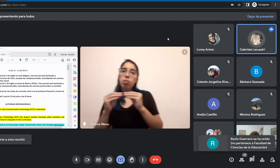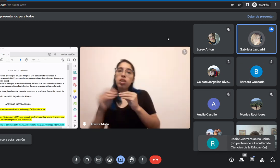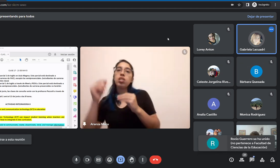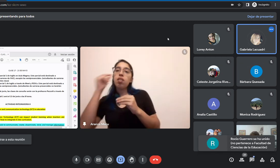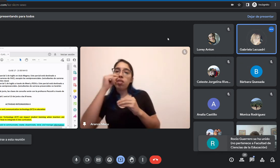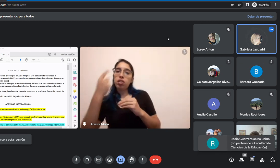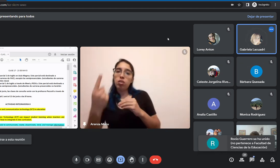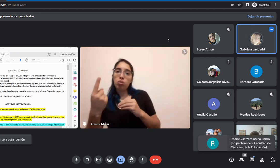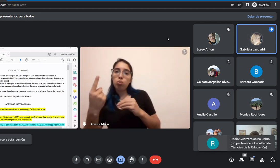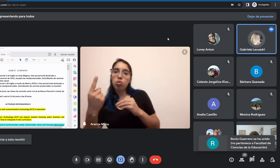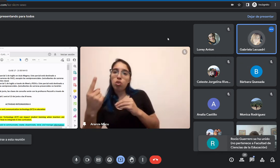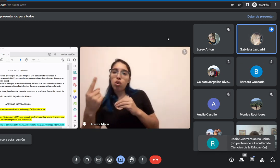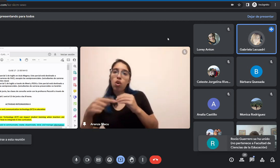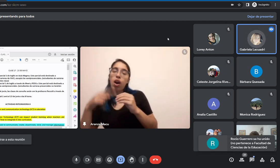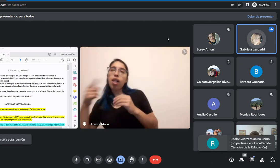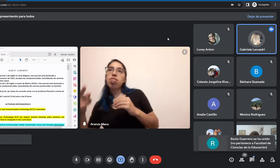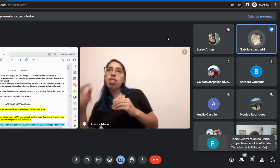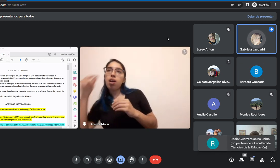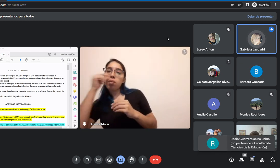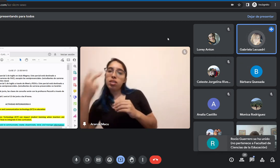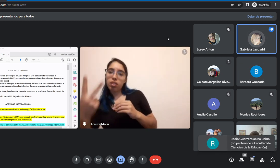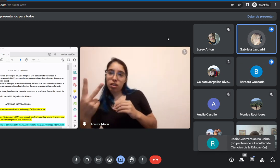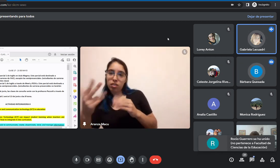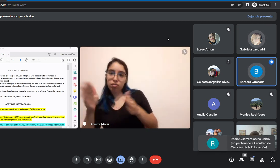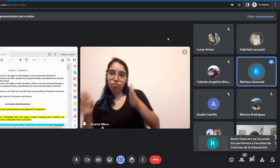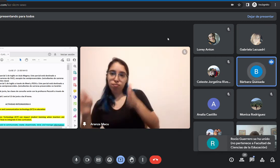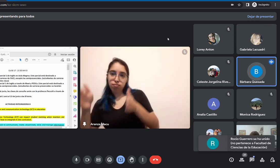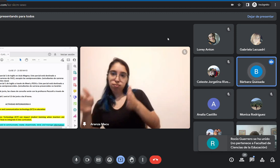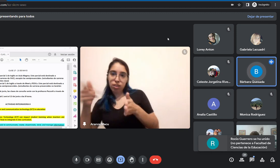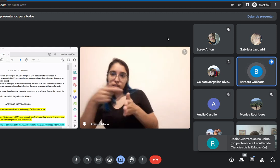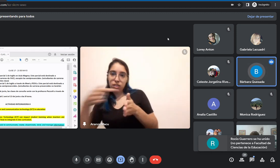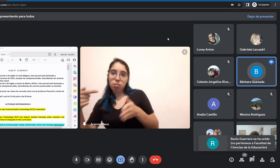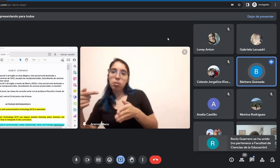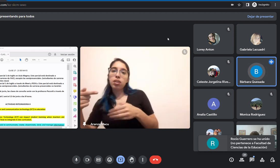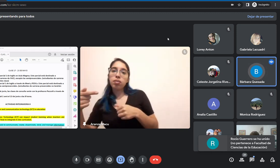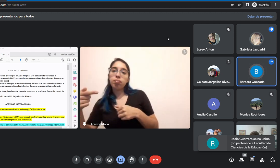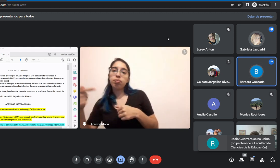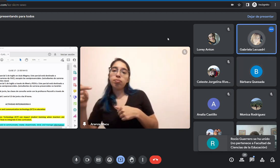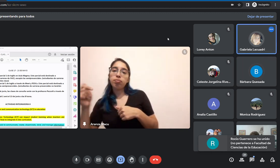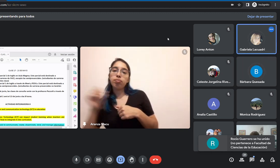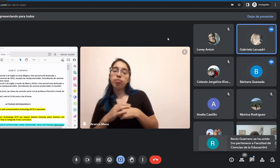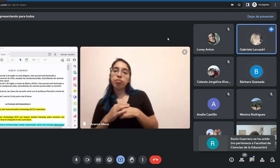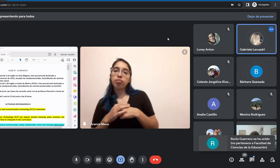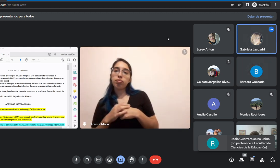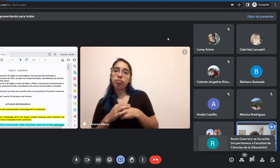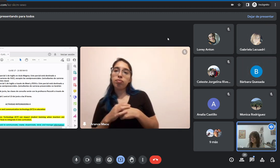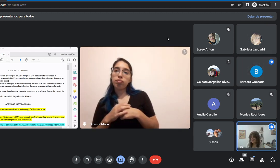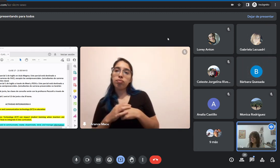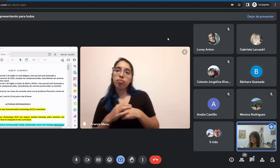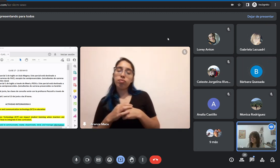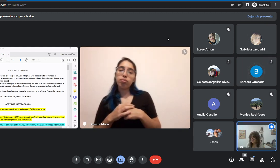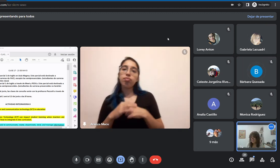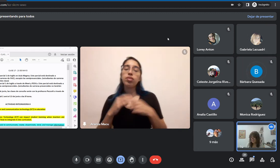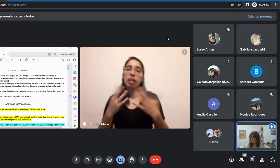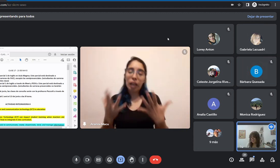profe. Claro. Está nosotros, por lo menos en Sí, justo educación. el 23 sería ese día. Sí, Claro, sí. el